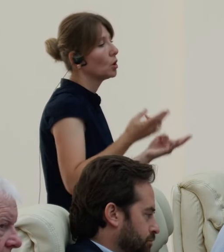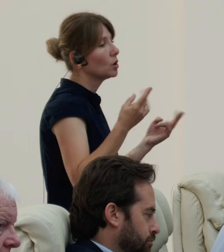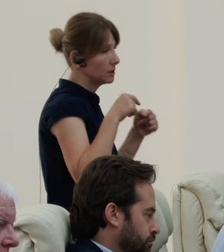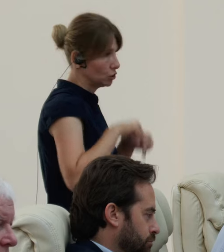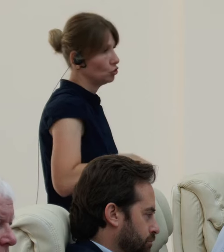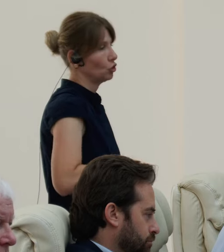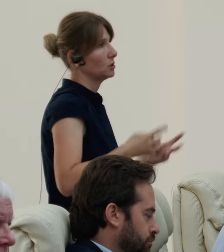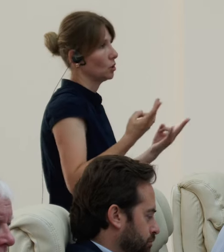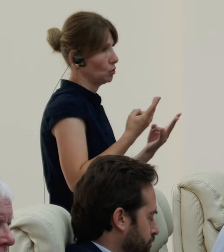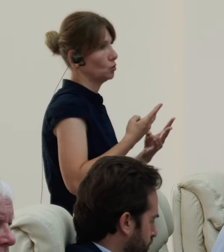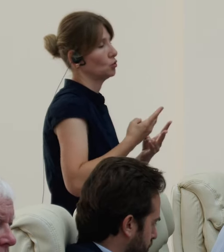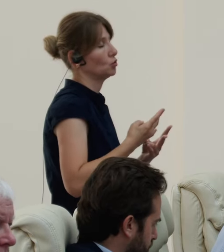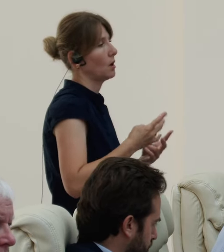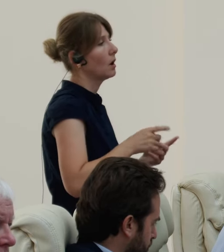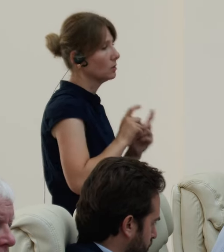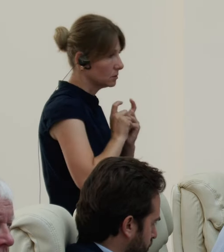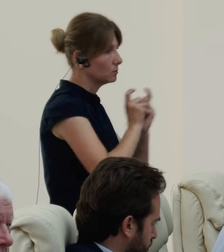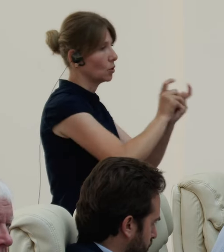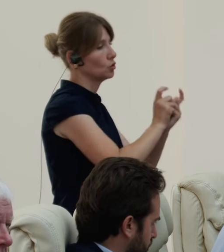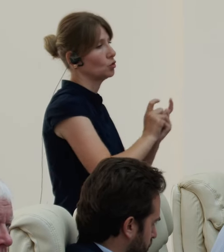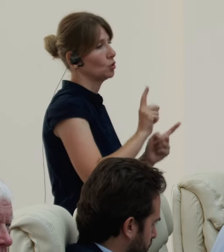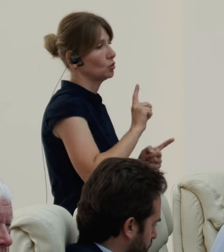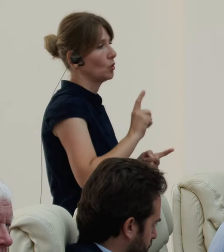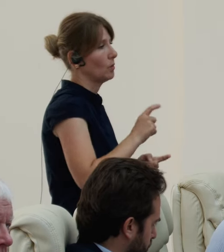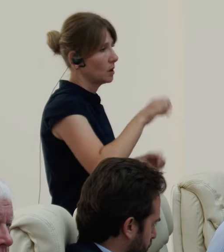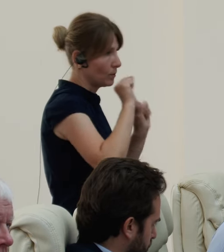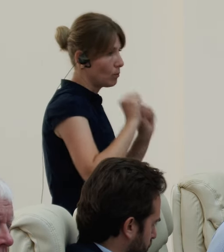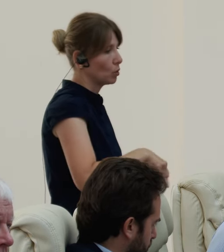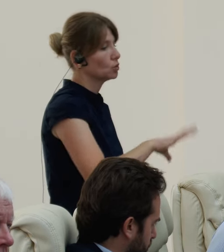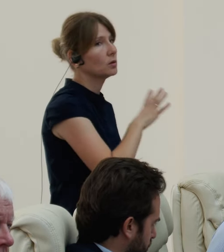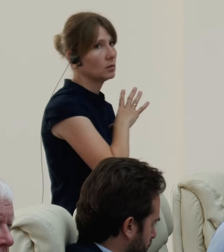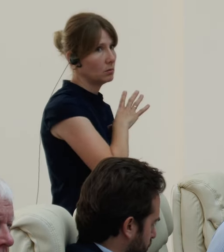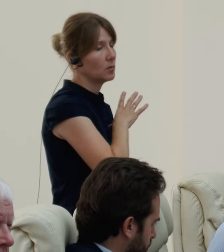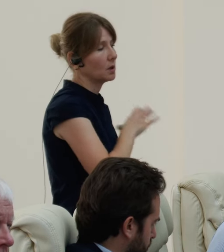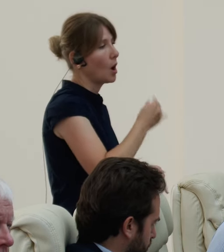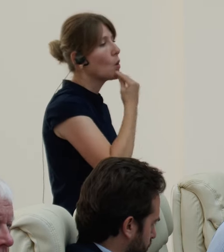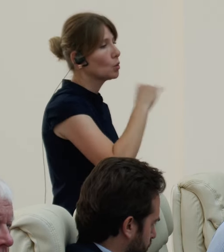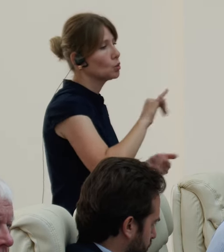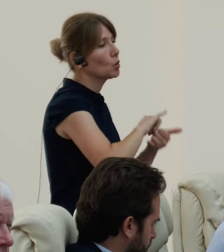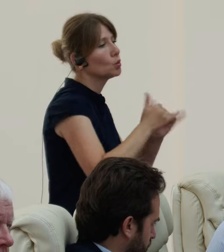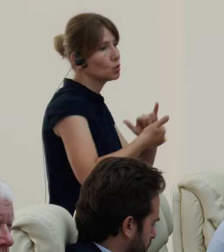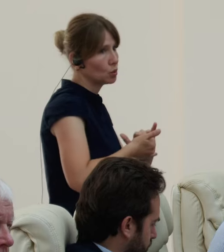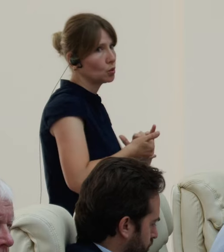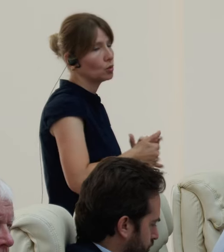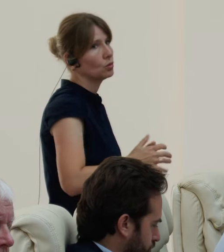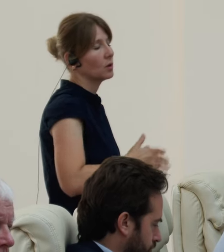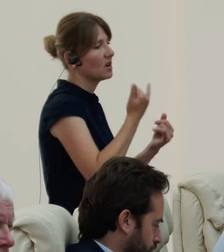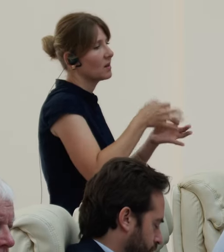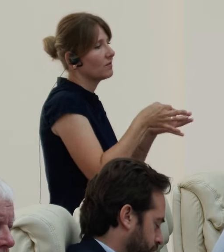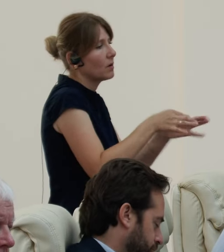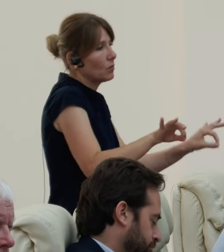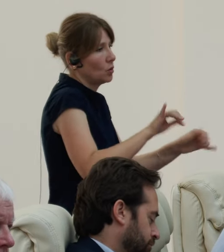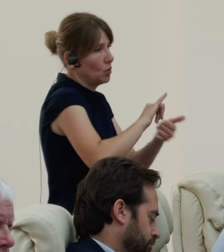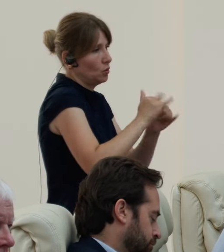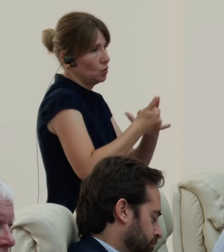suntem acum. Trebuie să luptăm pentru a apăra, trebuie să luptăm pentru a ne asigura că serviciile sunt echitabile și sunt pe